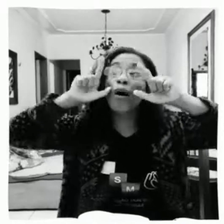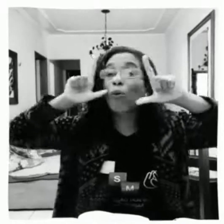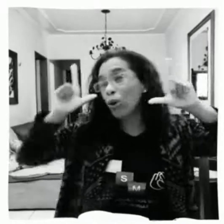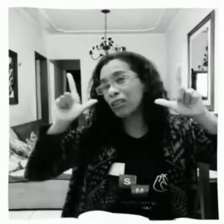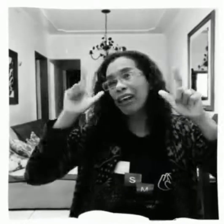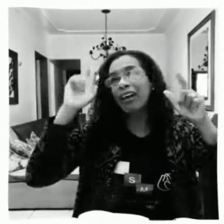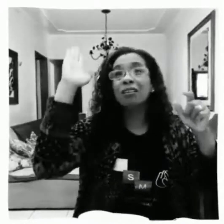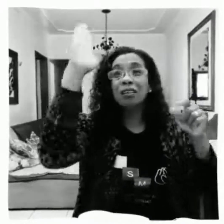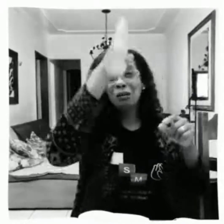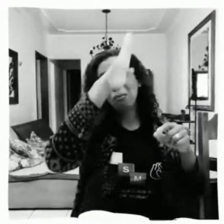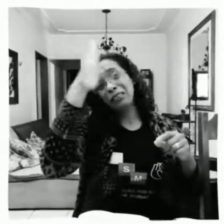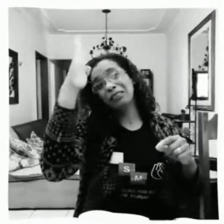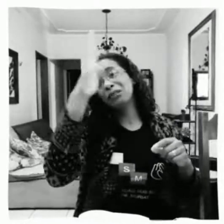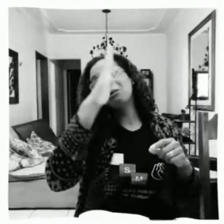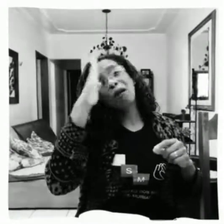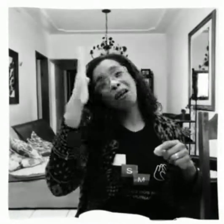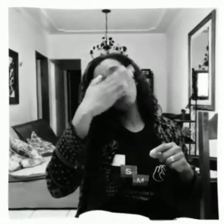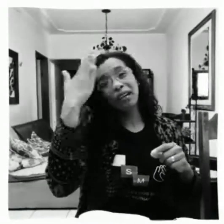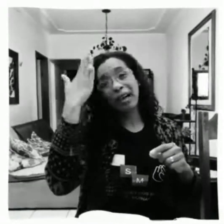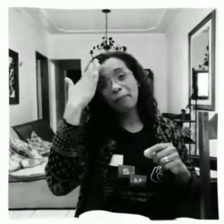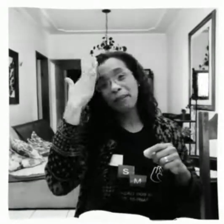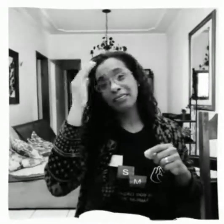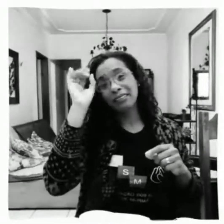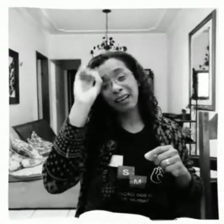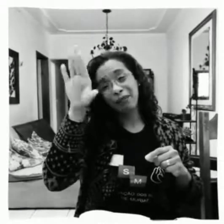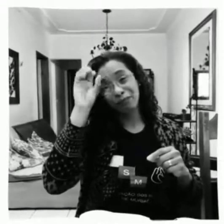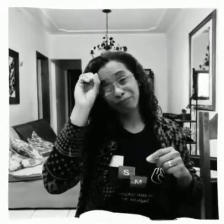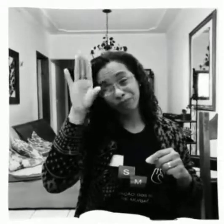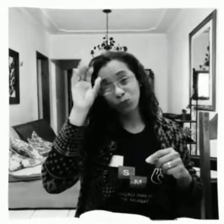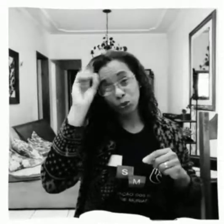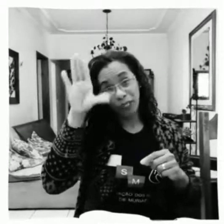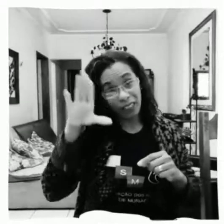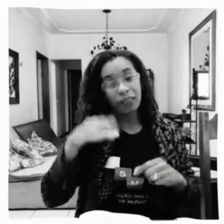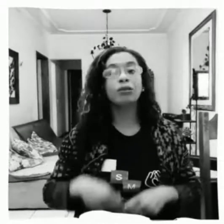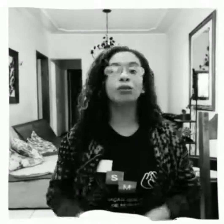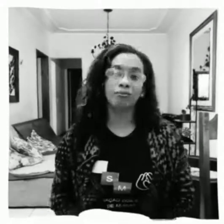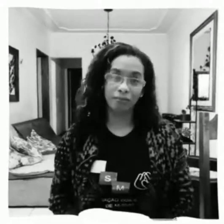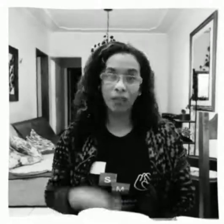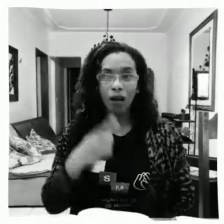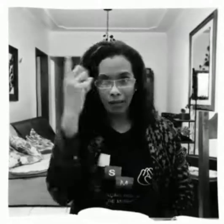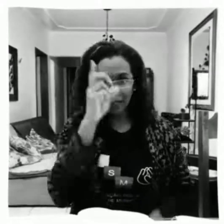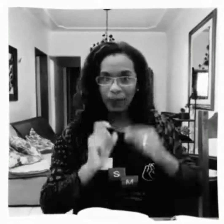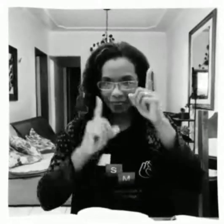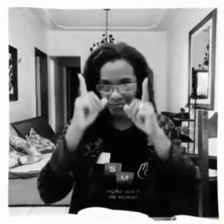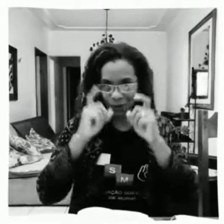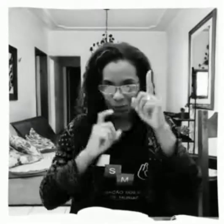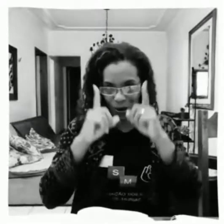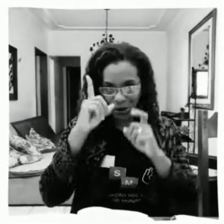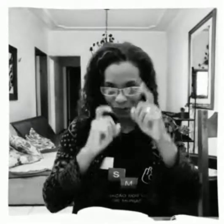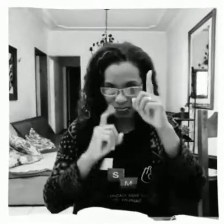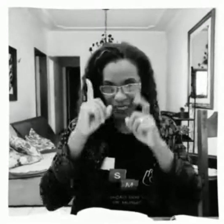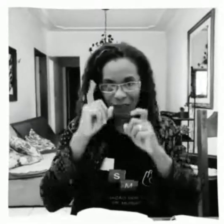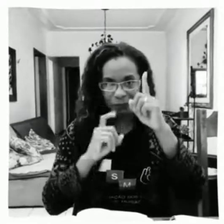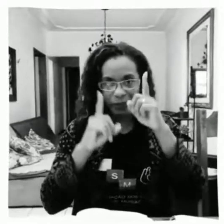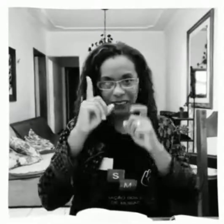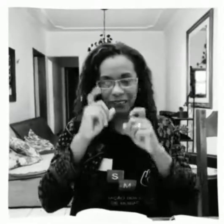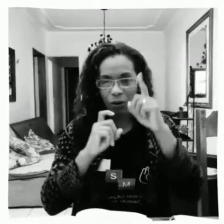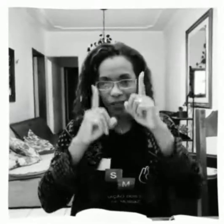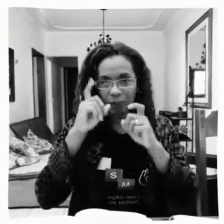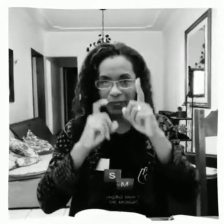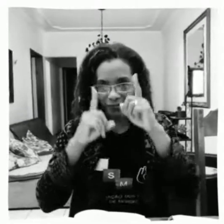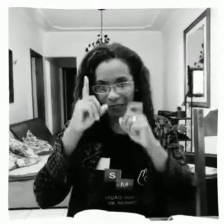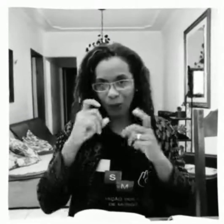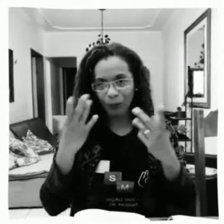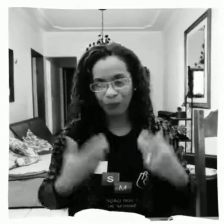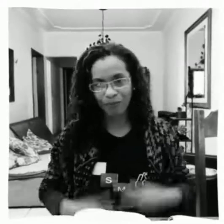acordei passando mal, a cabeça tava doendo. A expressão, ó, sinal de expressão,